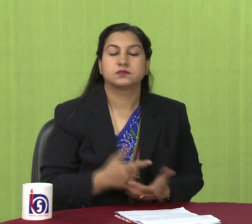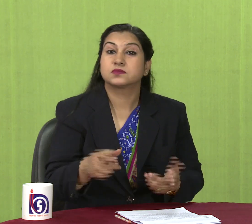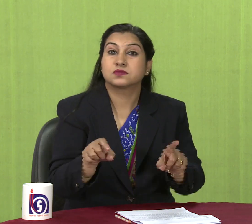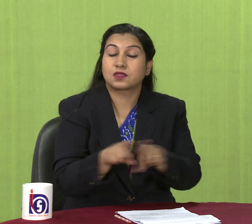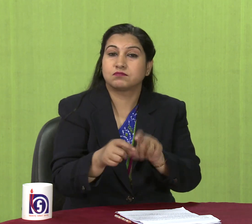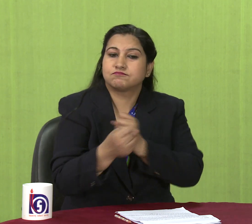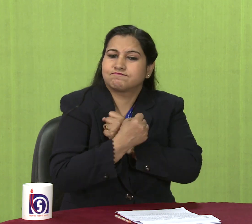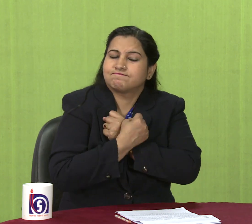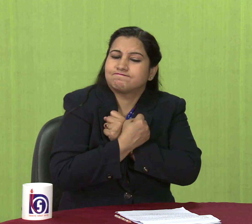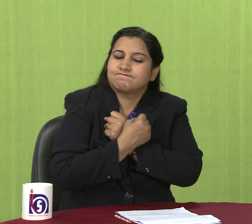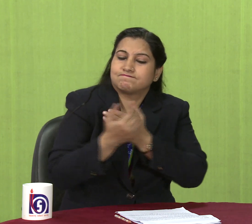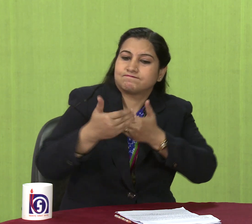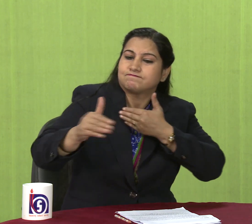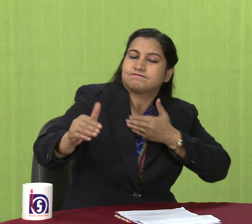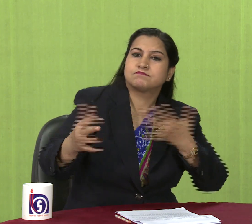विरहग्रस्त नायक या नायिका